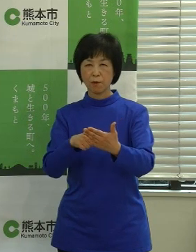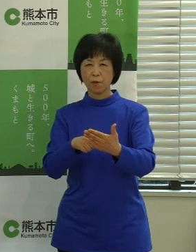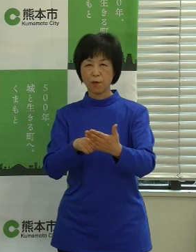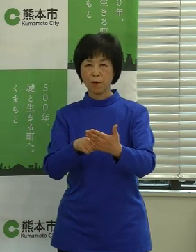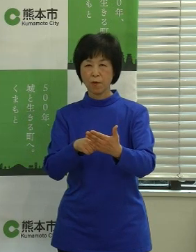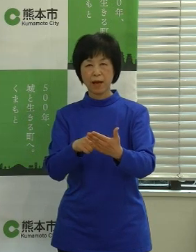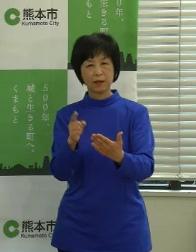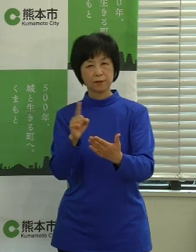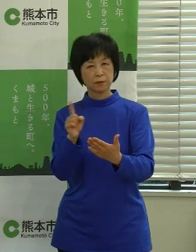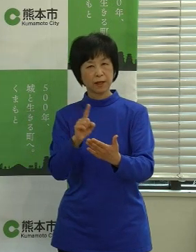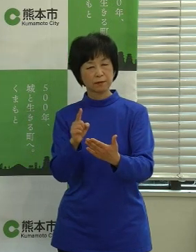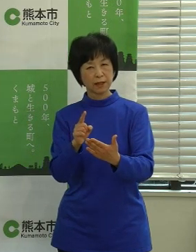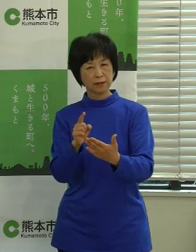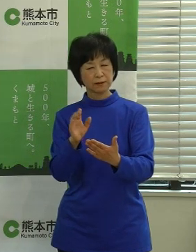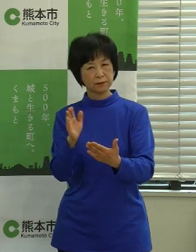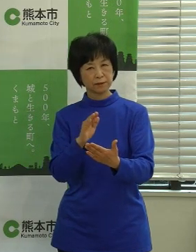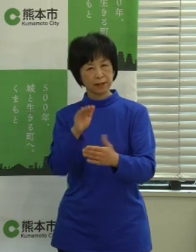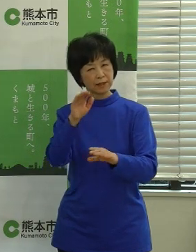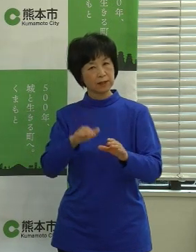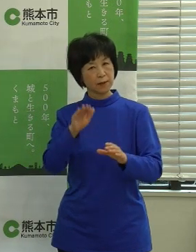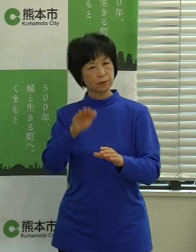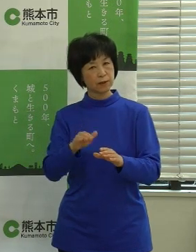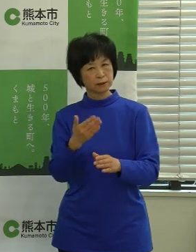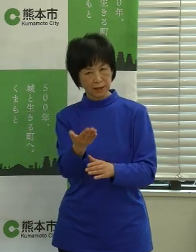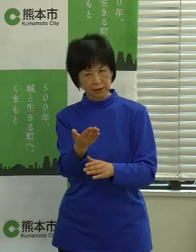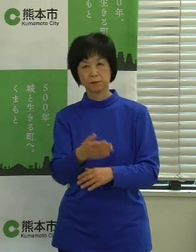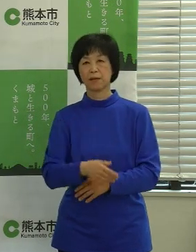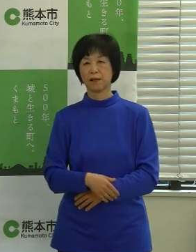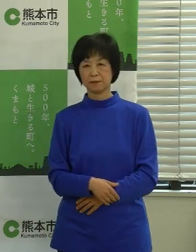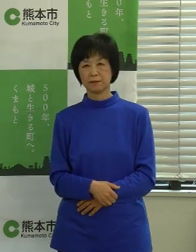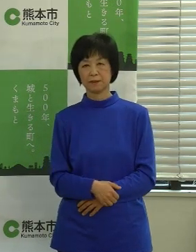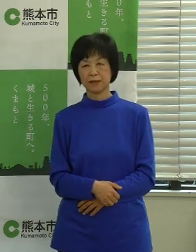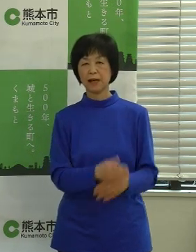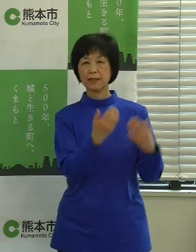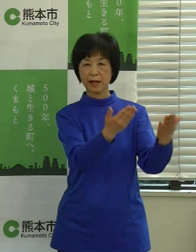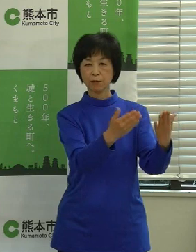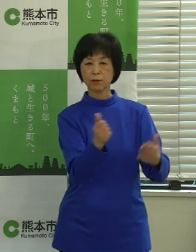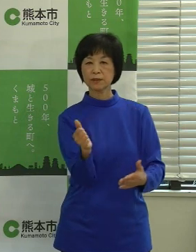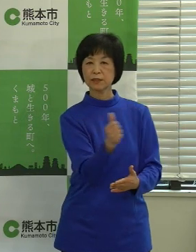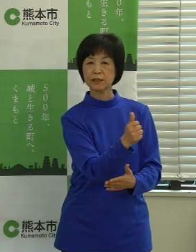ずっと休みが続いてましたので、やっぱり登校に対するそのいろいろな